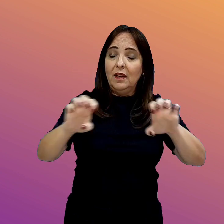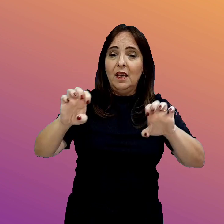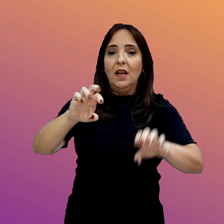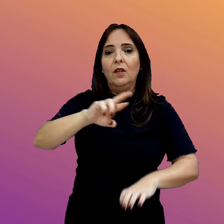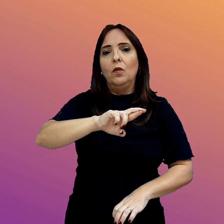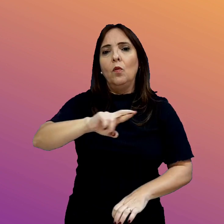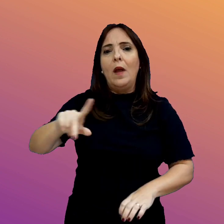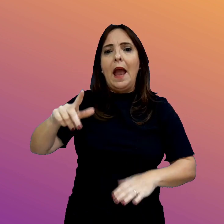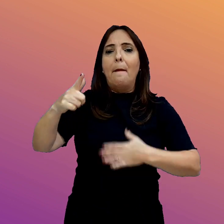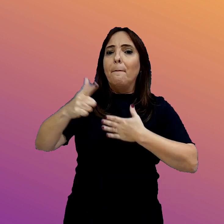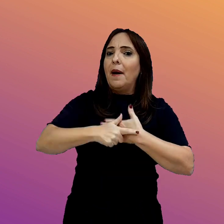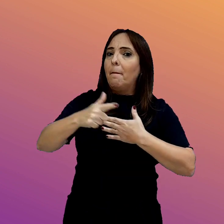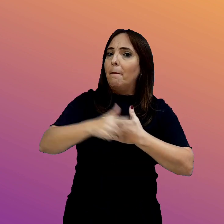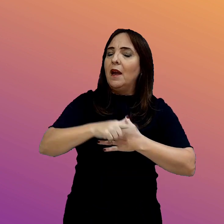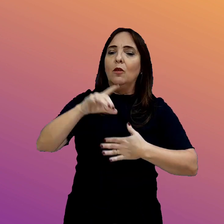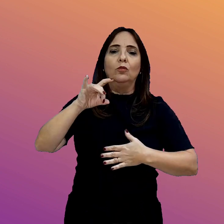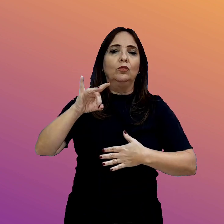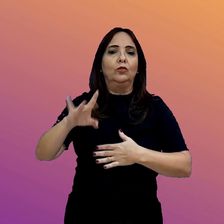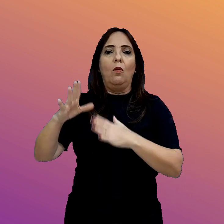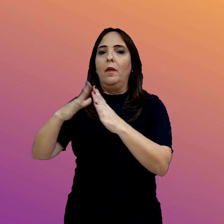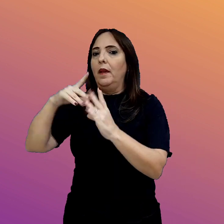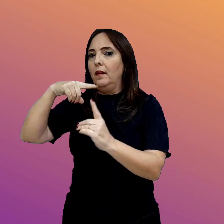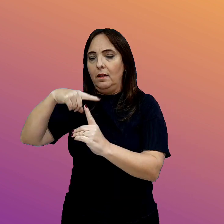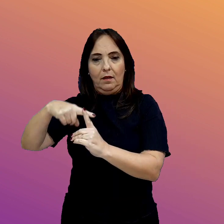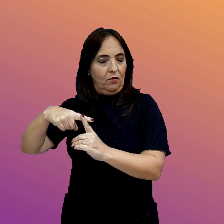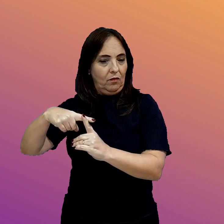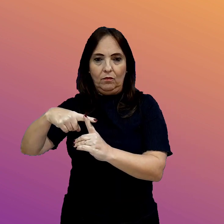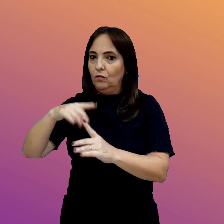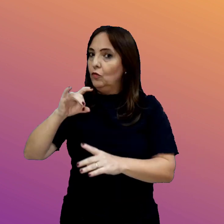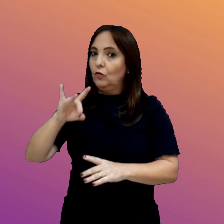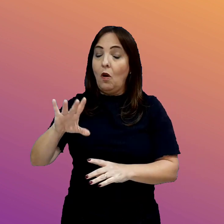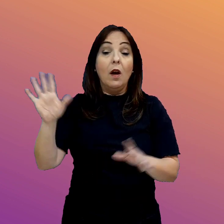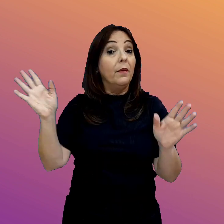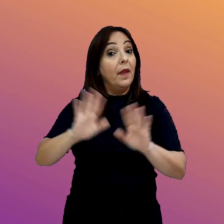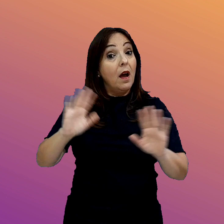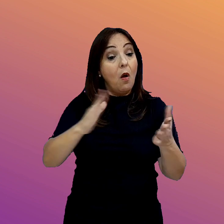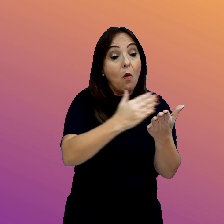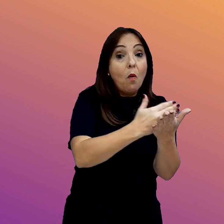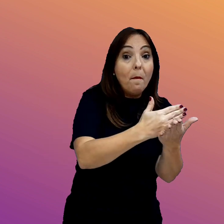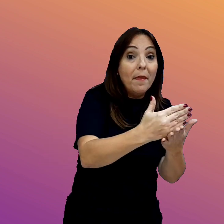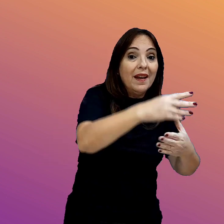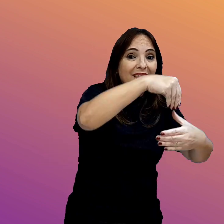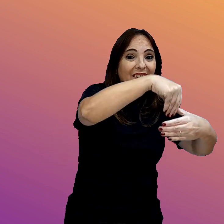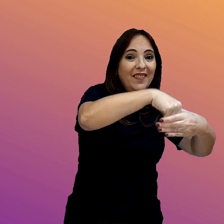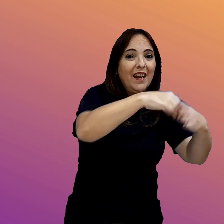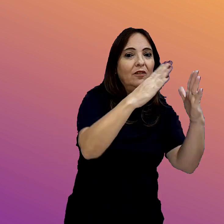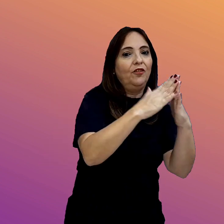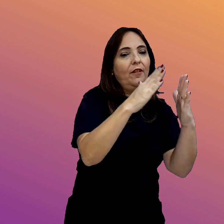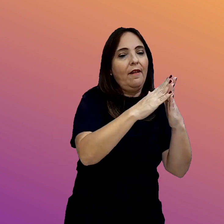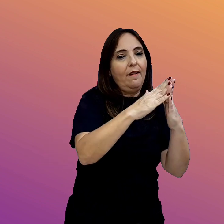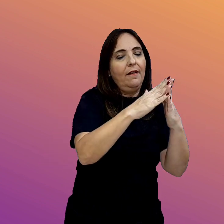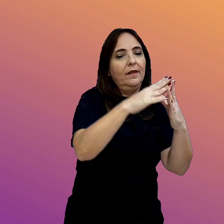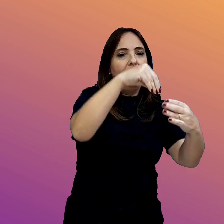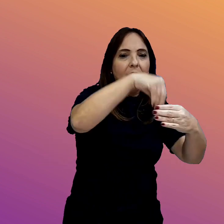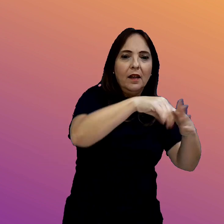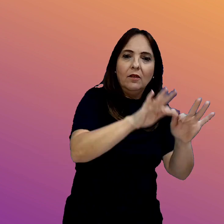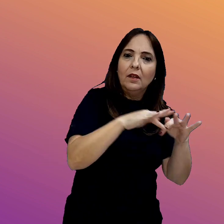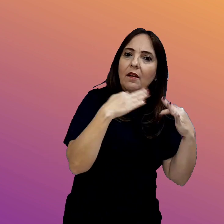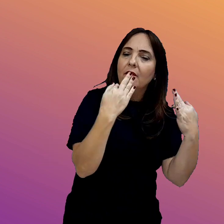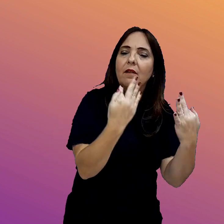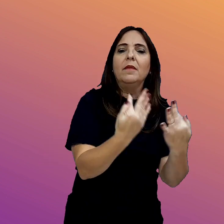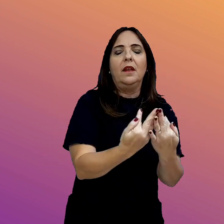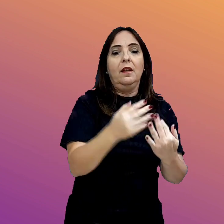igreja ou dos professores na escola bíblica para as crianças, é lá em casa. Não importa a sua configuração familiar, você